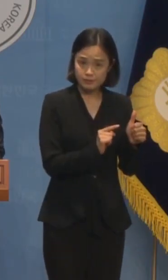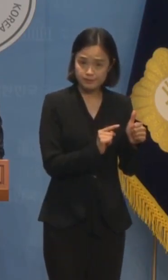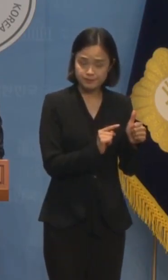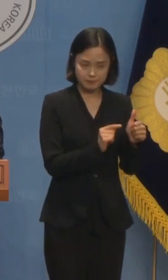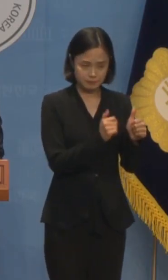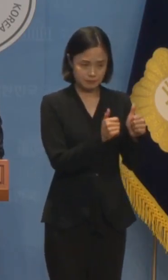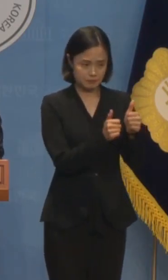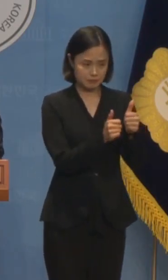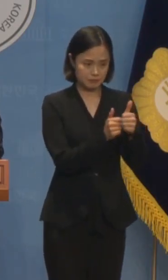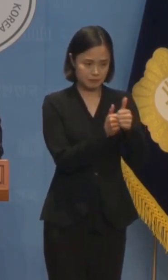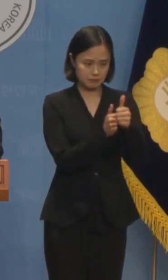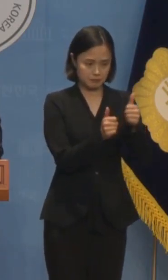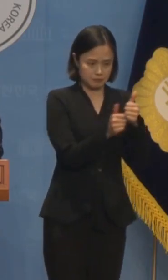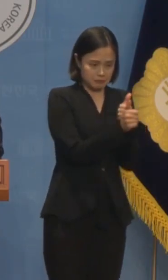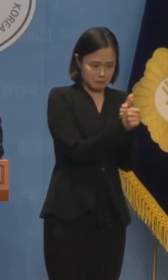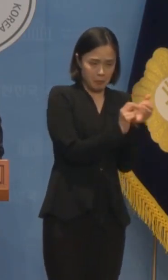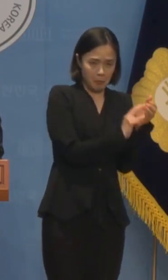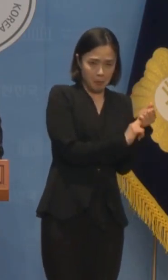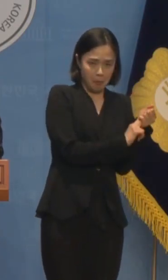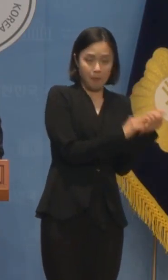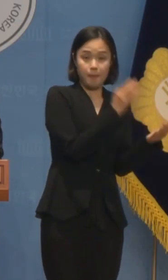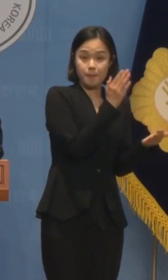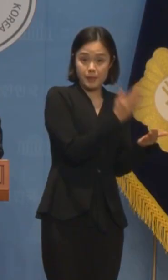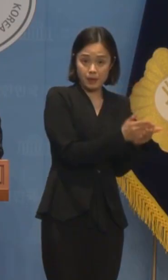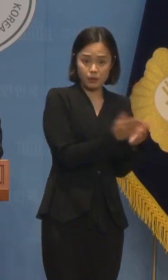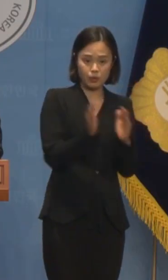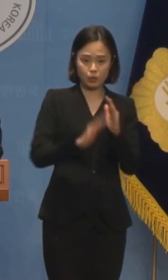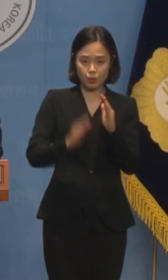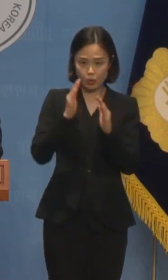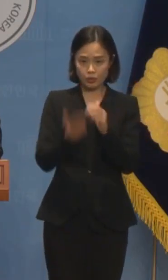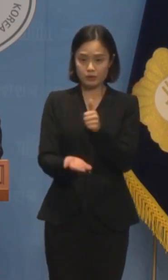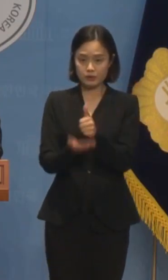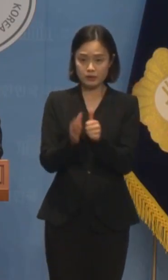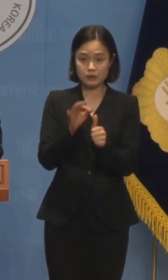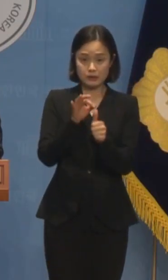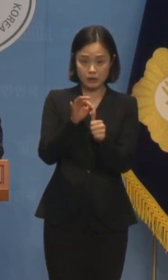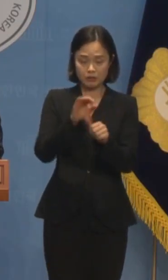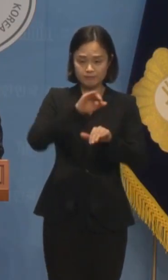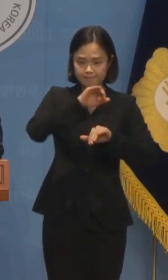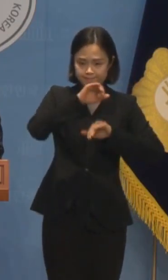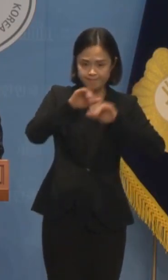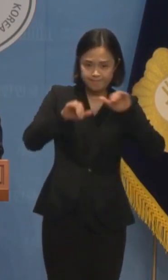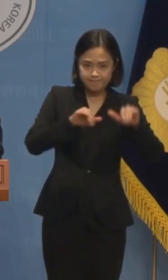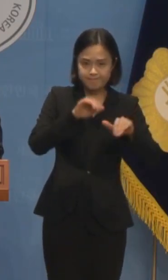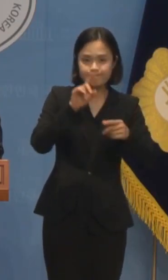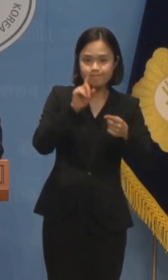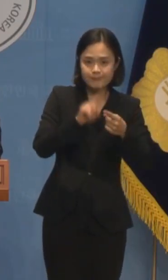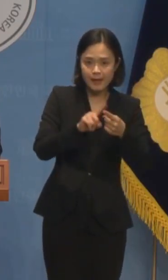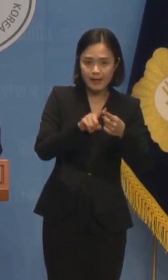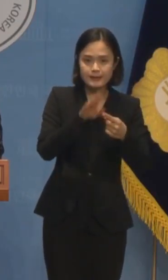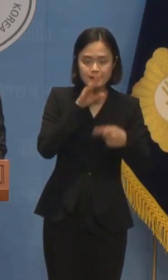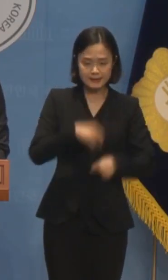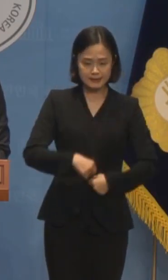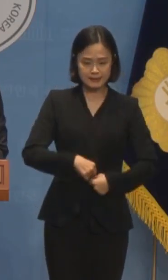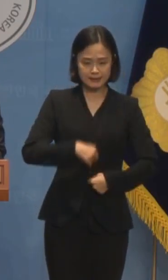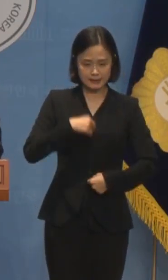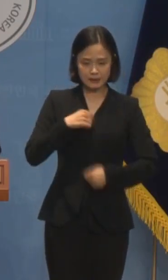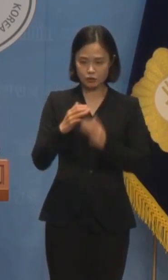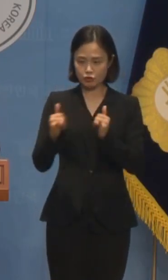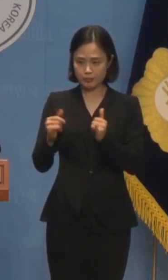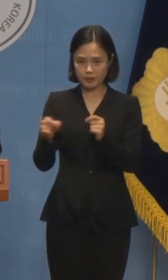말고 공천 지위 의혹의 진실을 국민께 직접 밝히십시오.